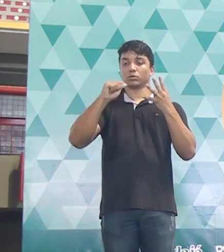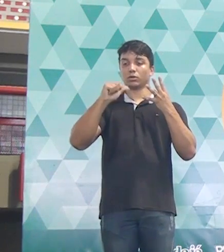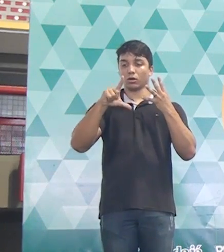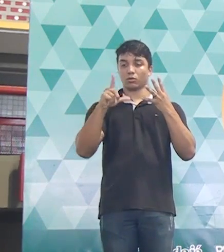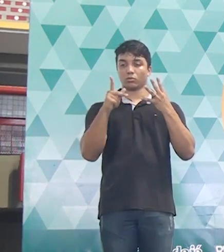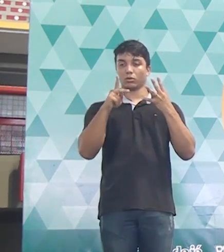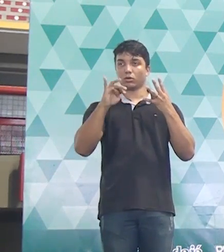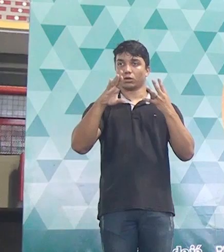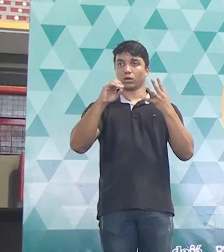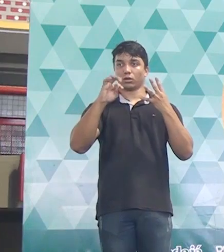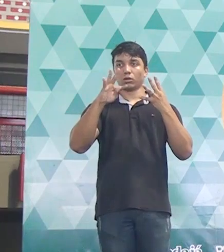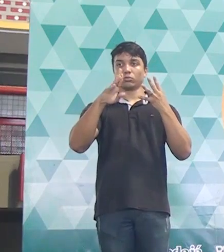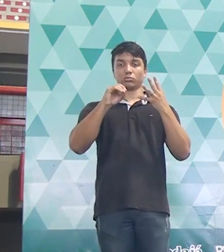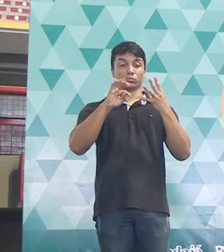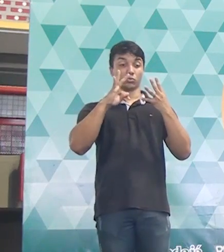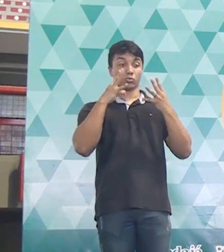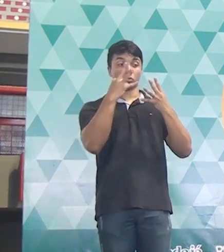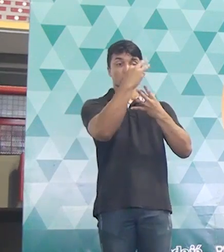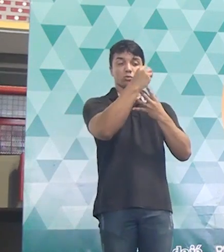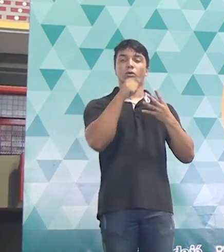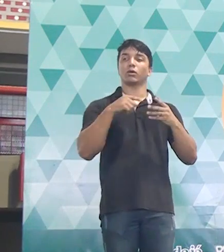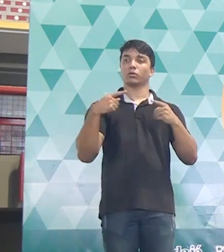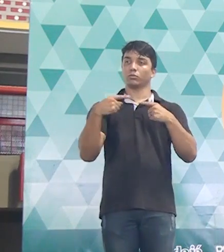hidratada. Todas elas são bases.